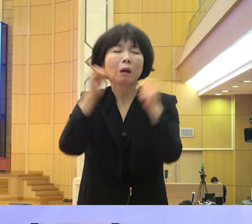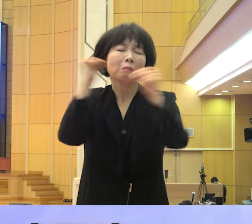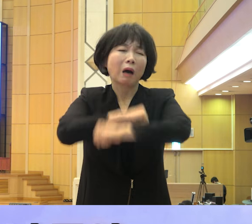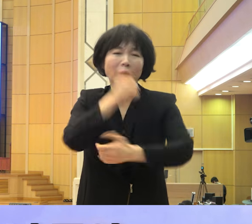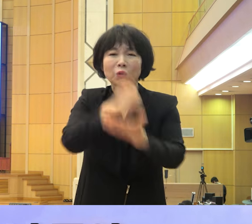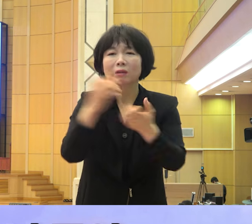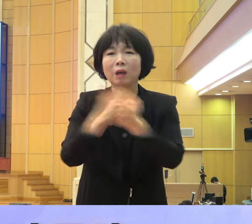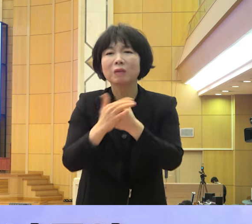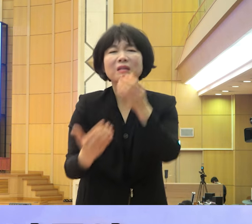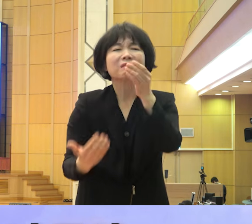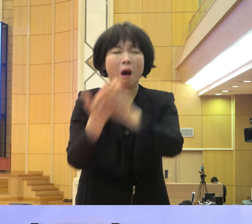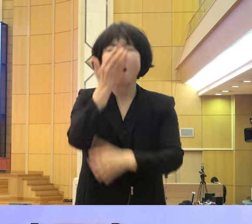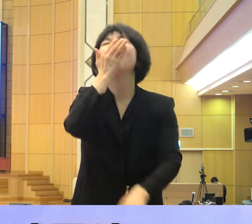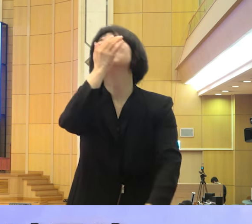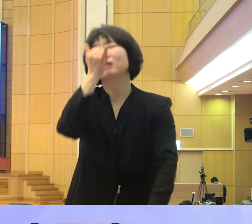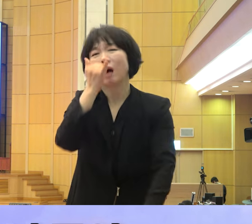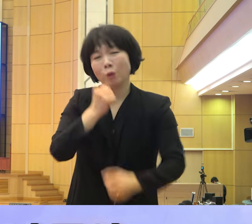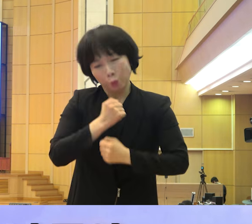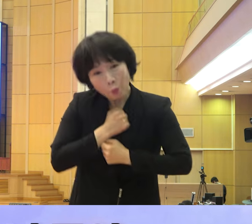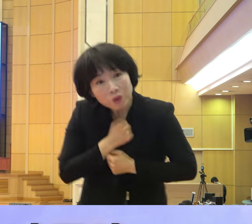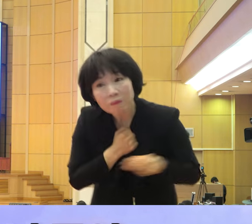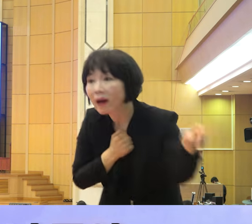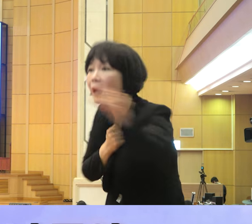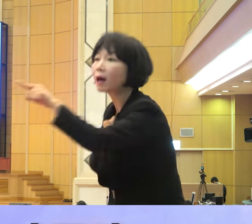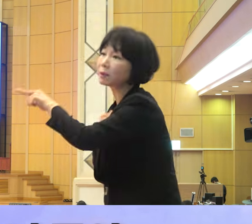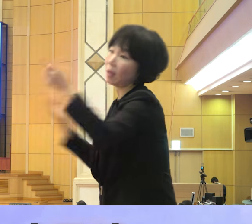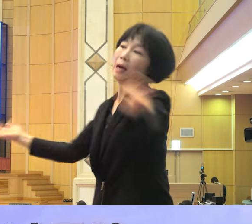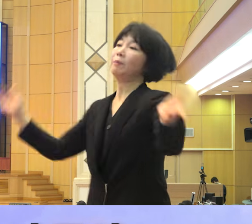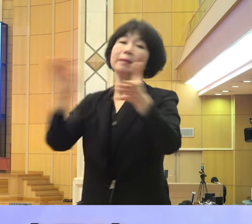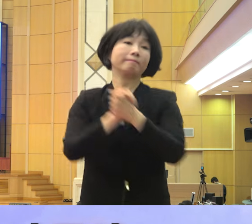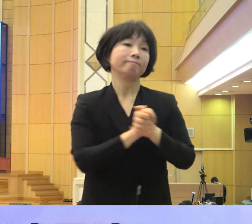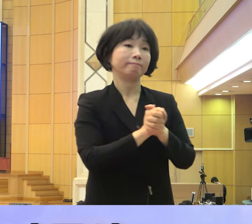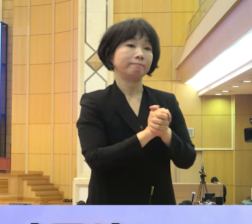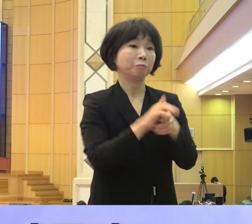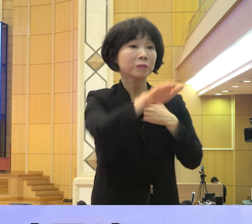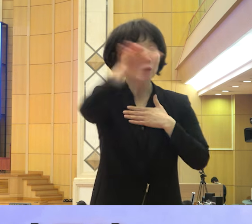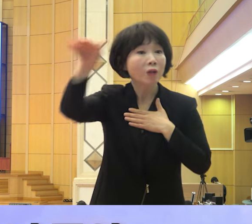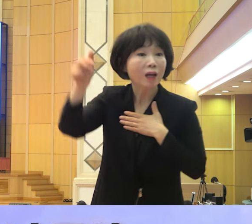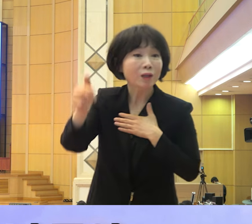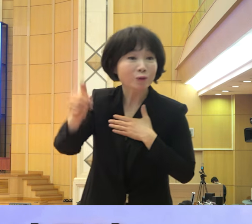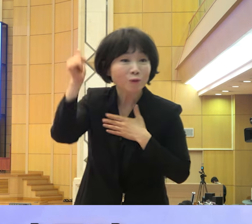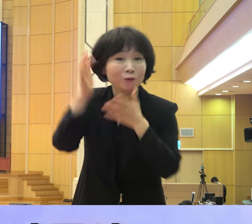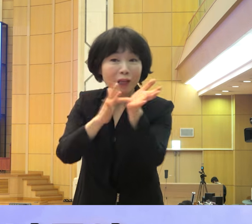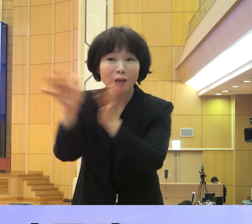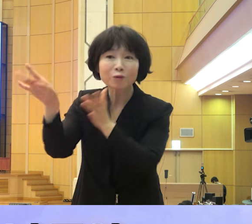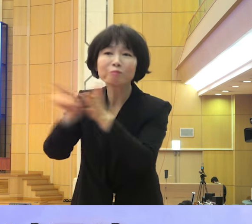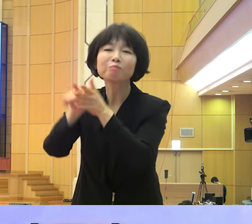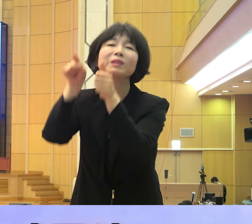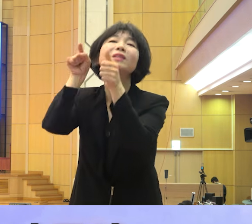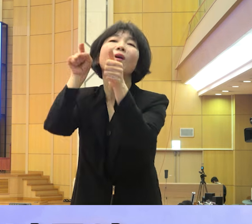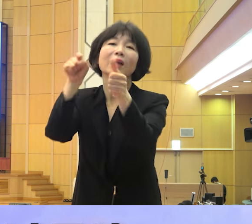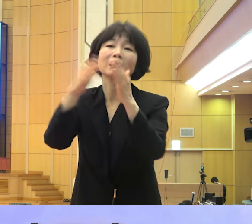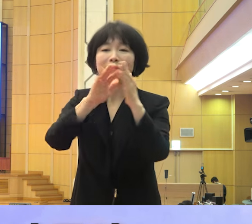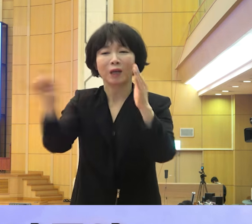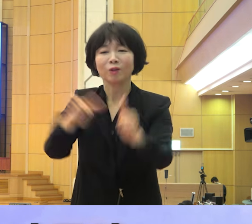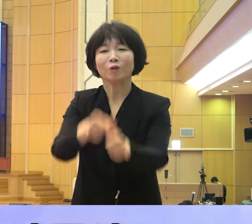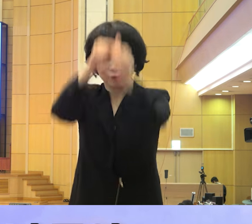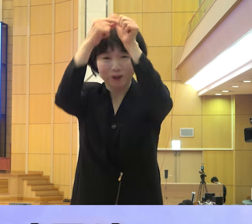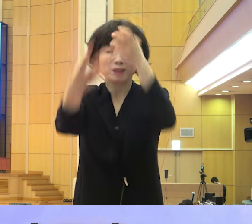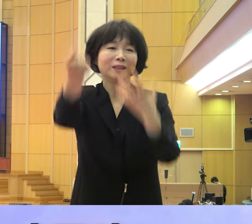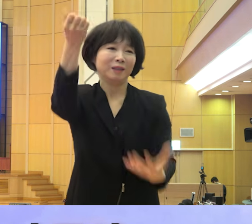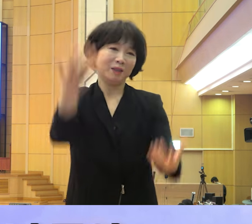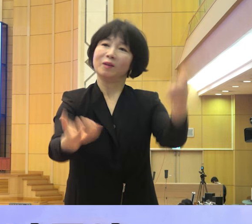거예요. 그래서 예수를 믿는 건 첫째 뭐예요? 주 예수를 믿어라. 그럼 너와 너의 집이 구원 얻는